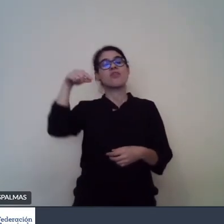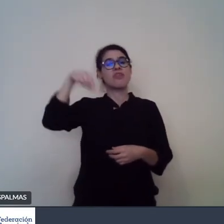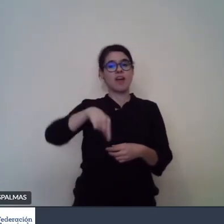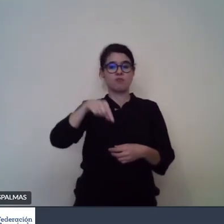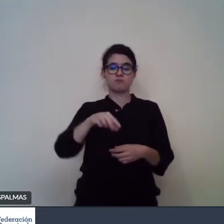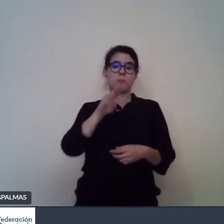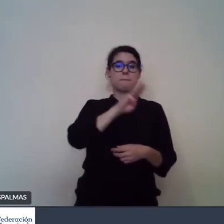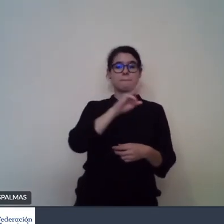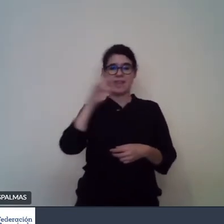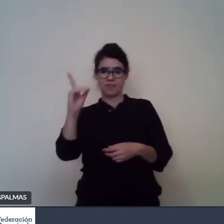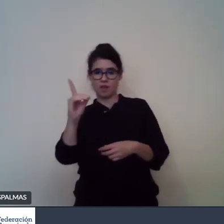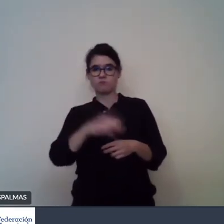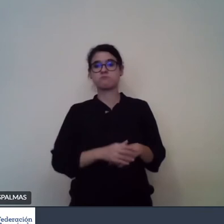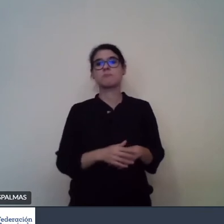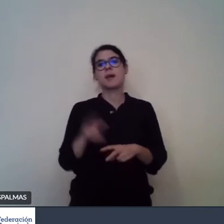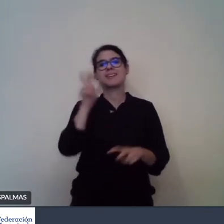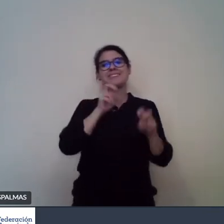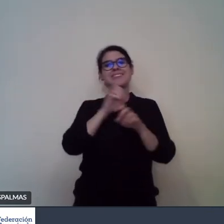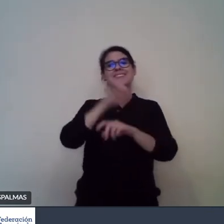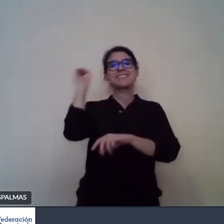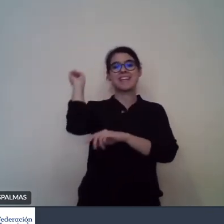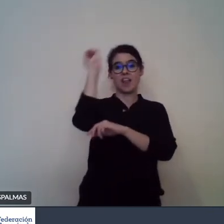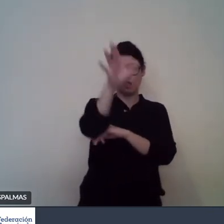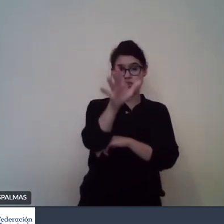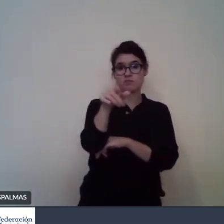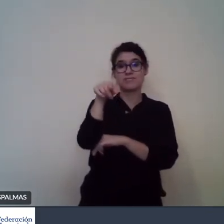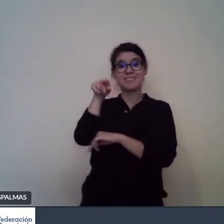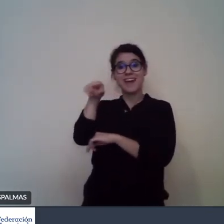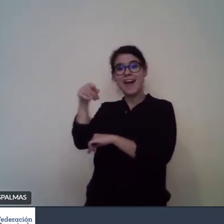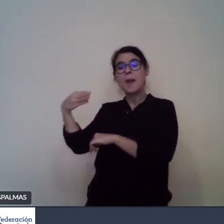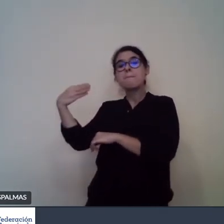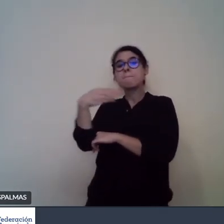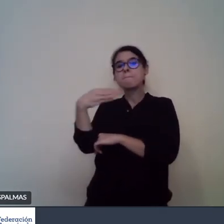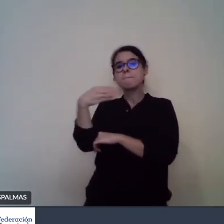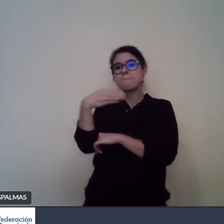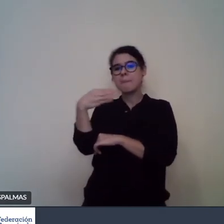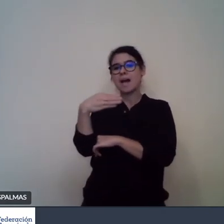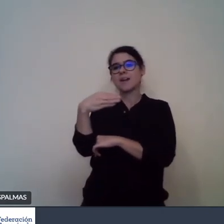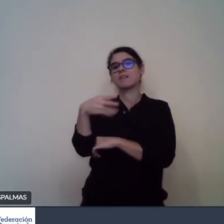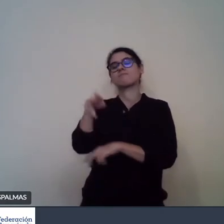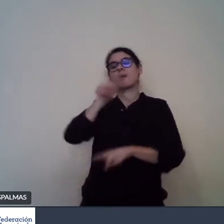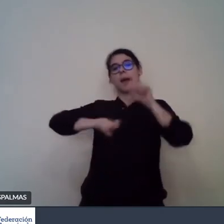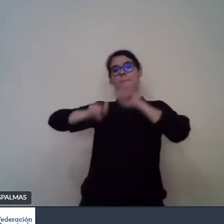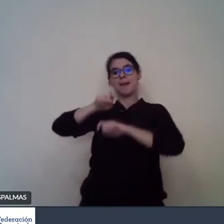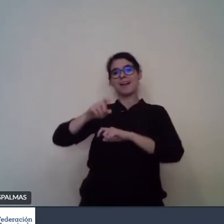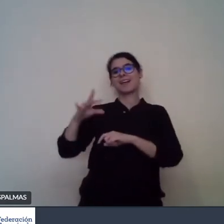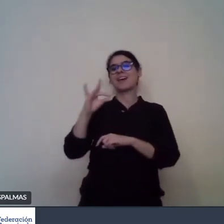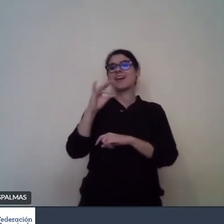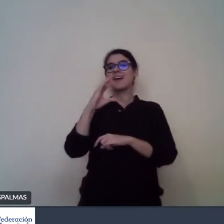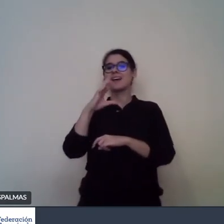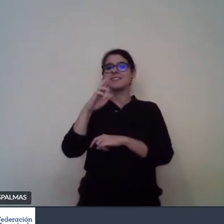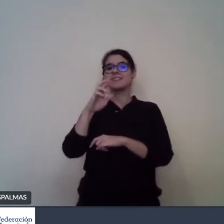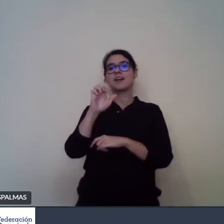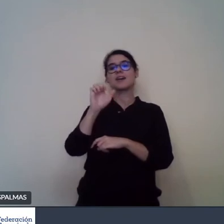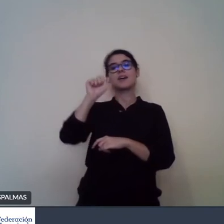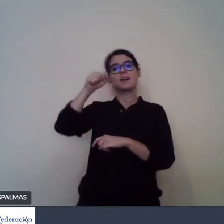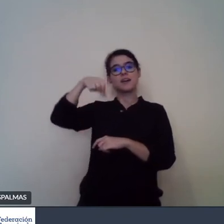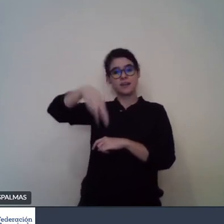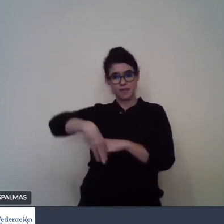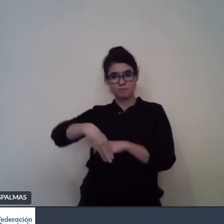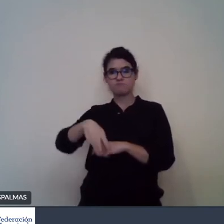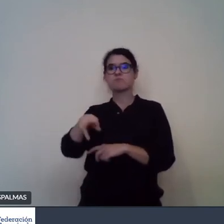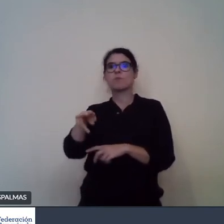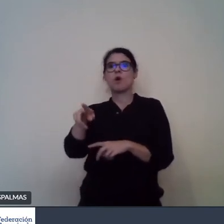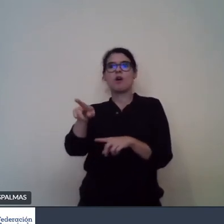Aquí en el lado contrario, el back screen lo que hace es mantener ocupados a estos dos defensores, evidentemente. No sacan nada, no